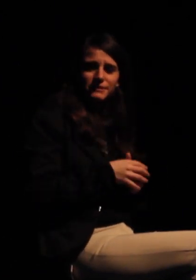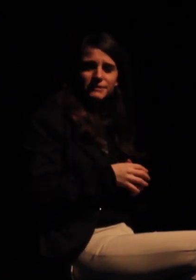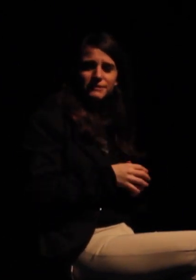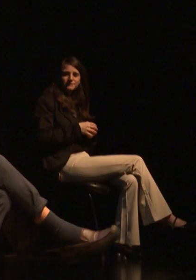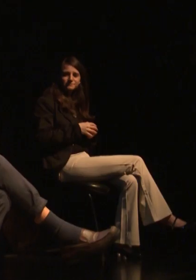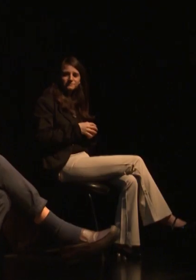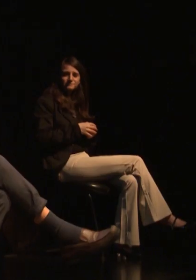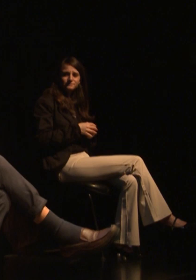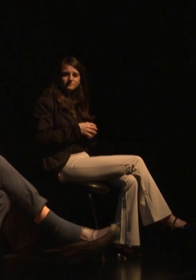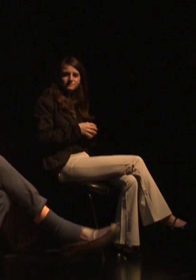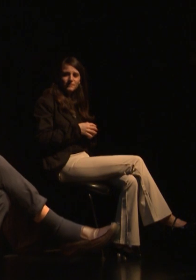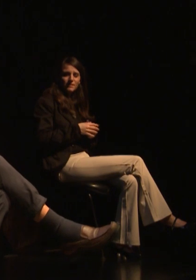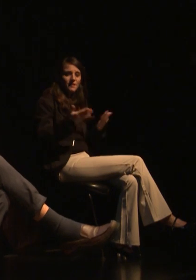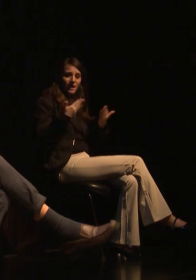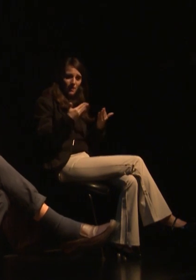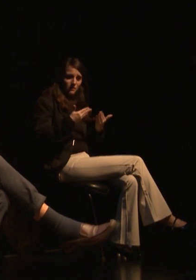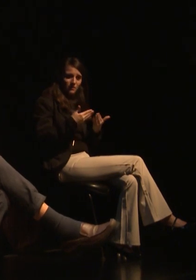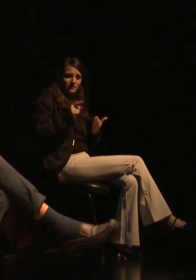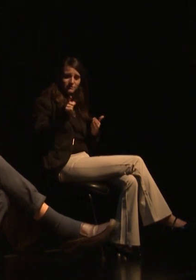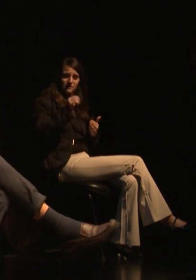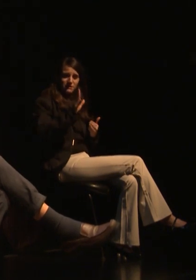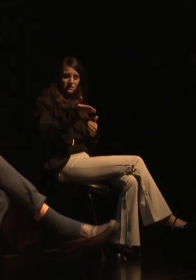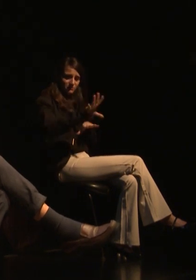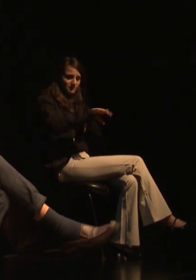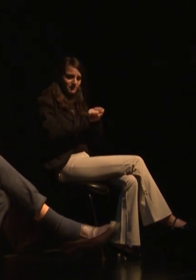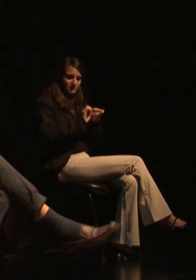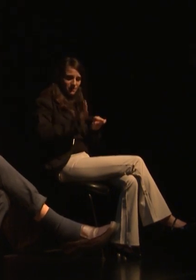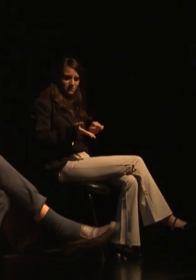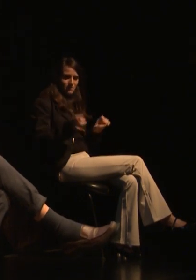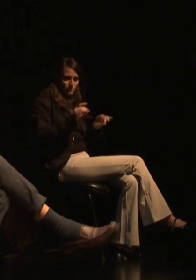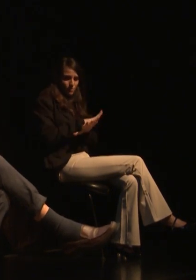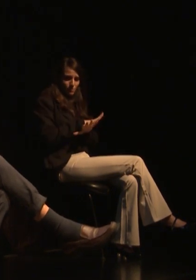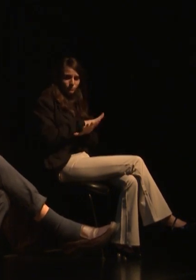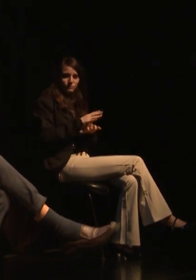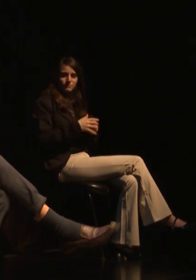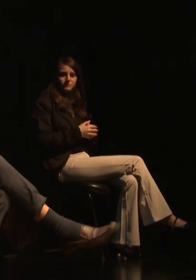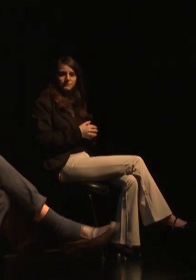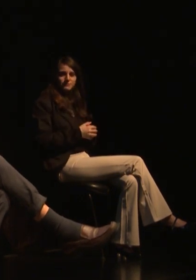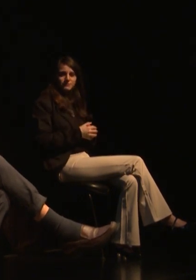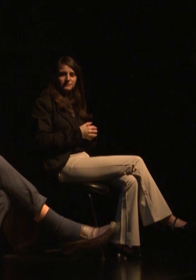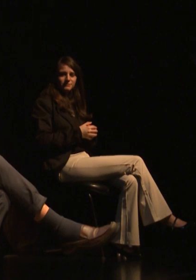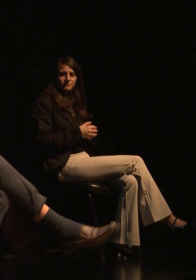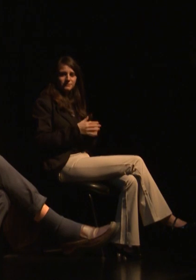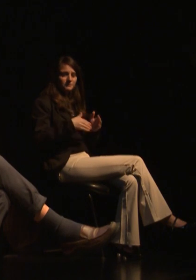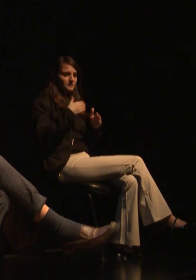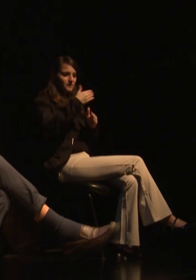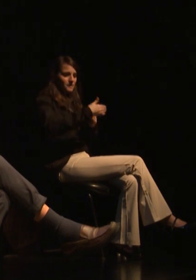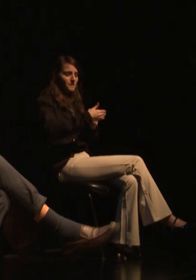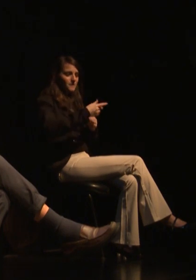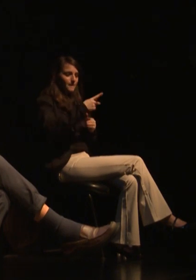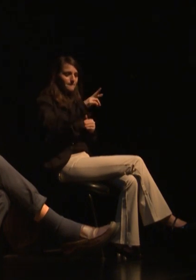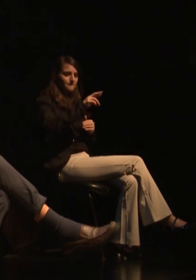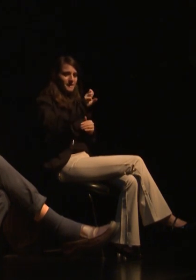escola. Agora que você está tomando posse, que você vai tomar posse, afinal a gente está à frente de um